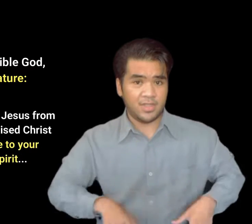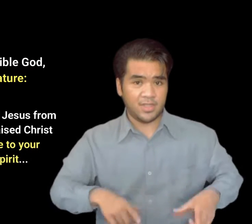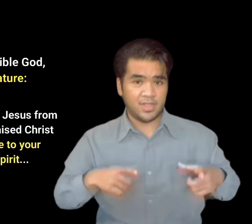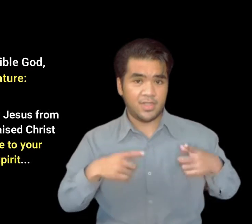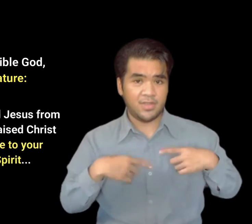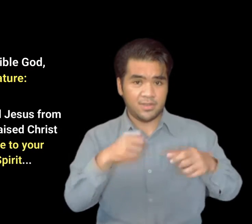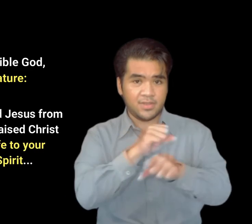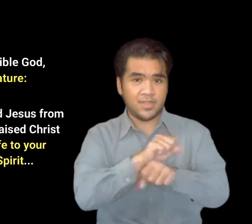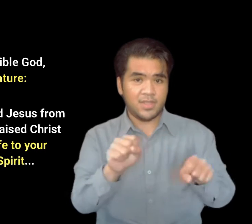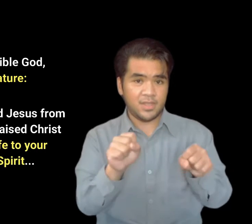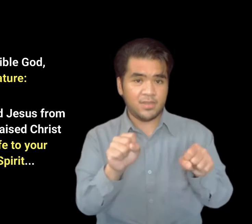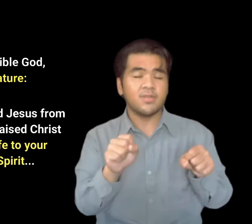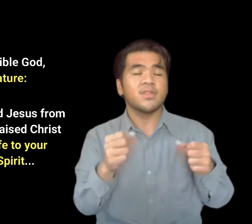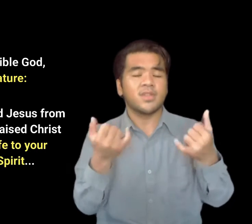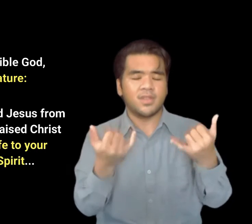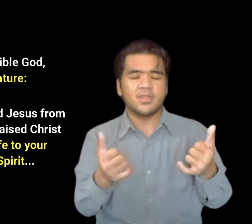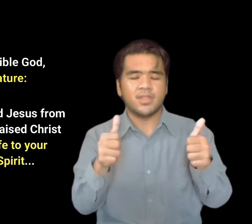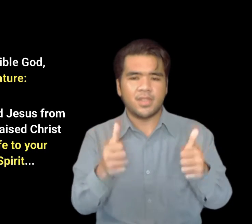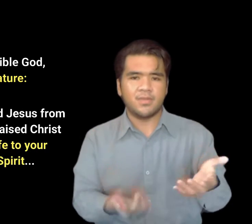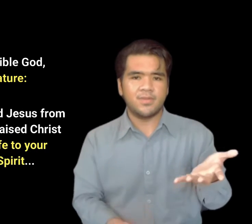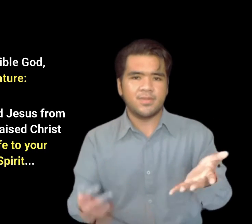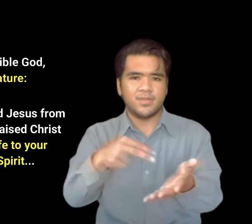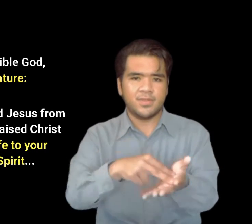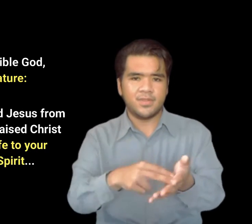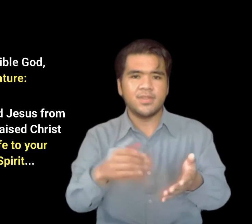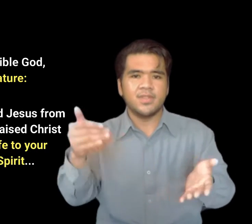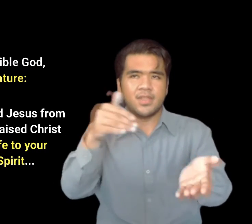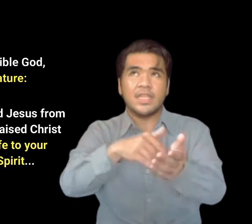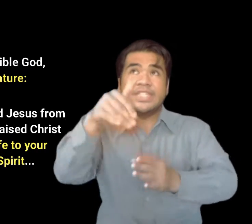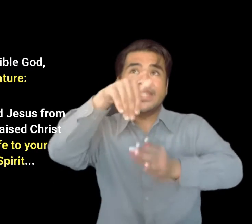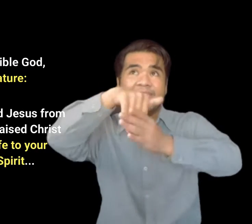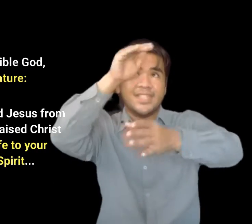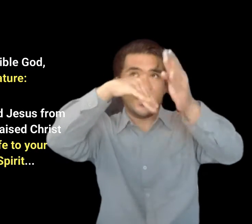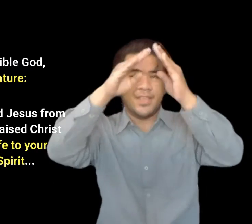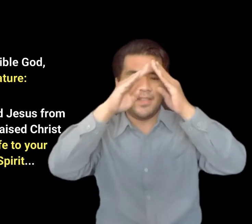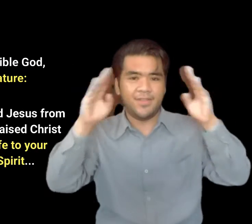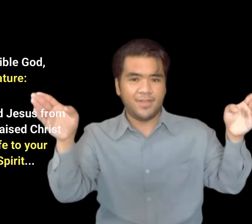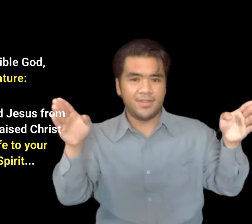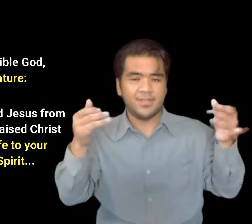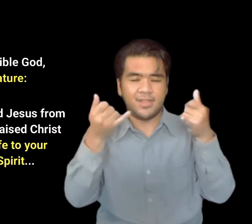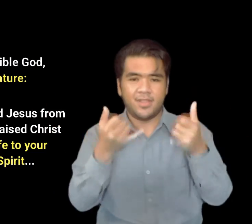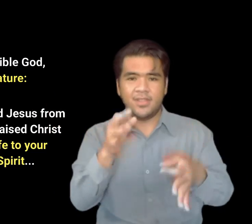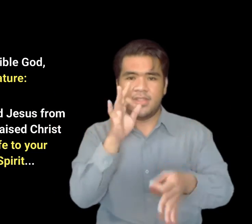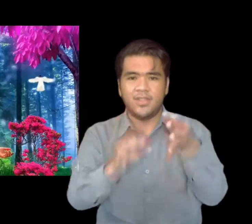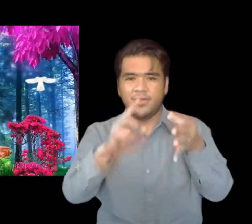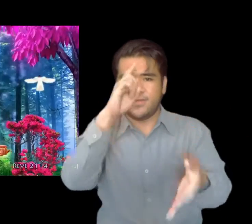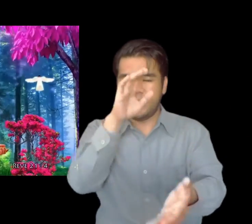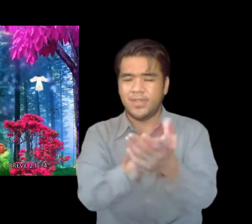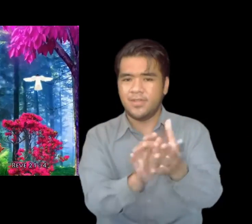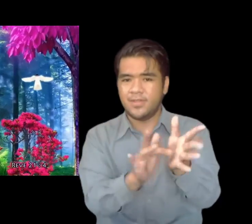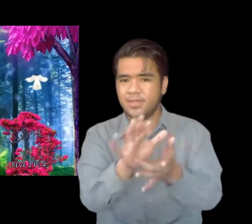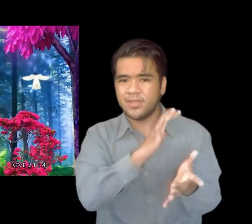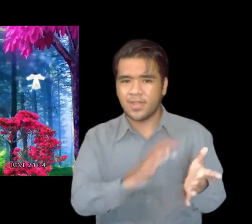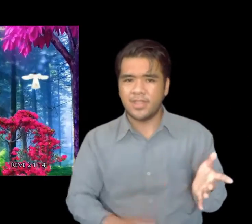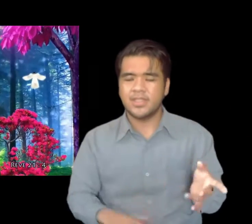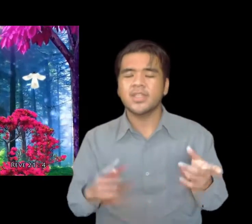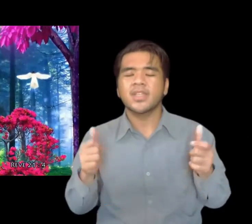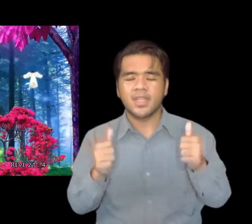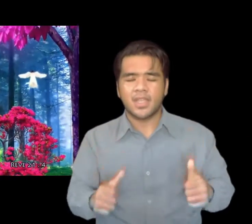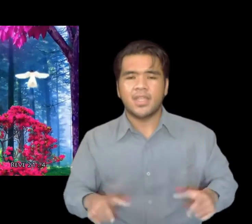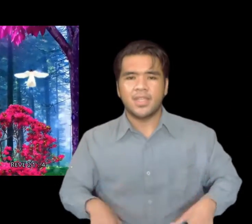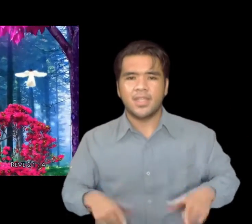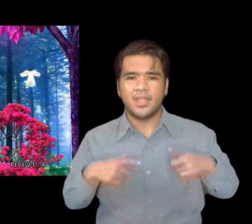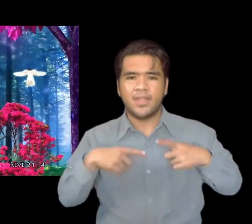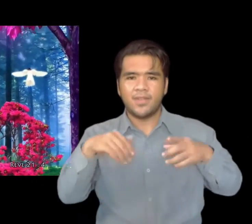Jesus ay nananahan sa iyo, ikaw ay bubuhayin din niyang muli sa pamamagitan ng kanyang Espiritu. Kaya ang sino mang sumasampalataya